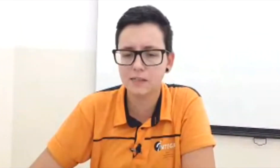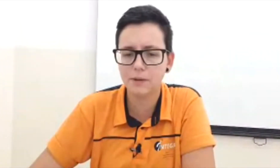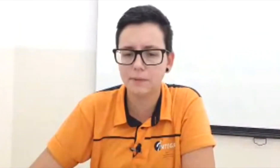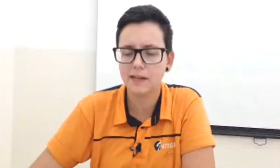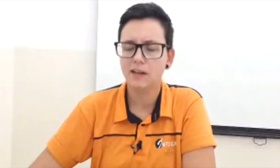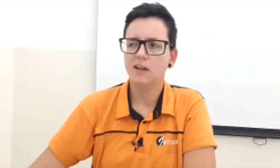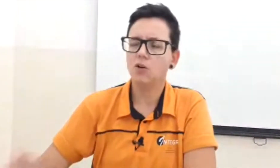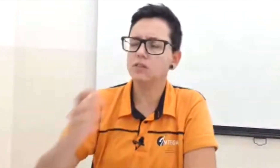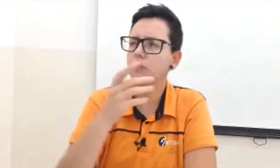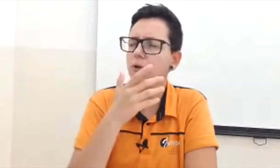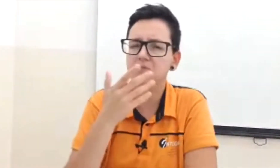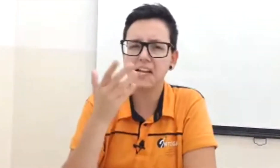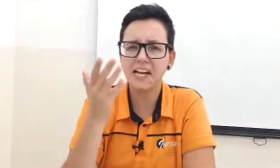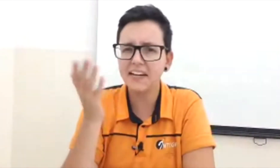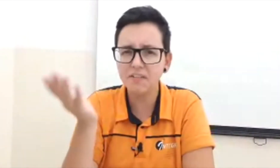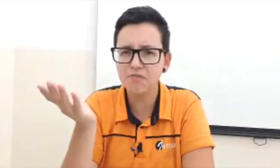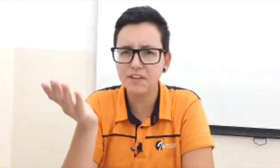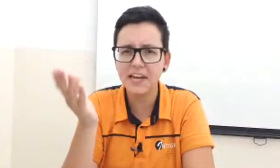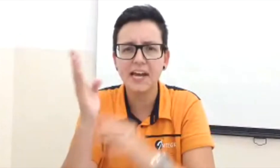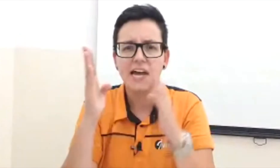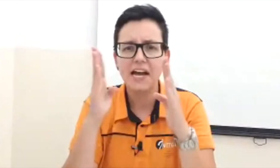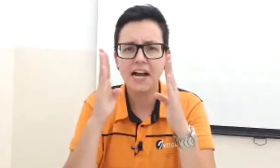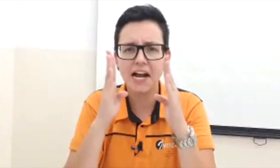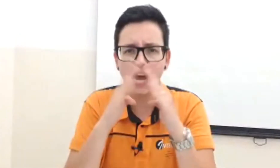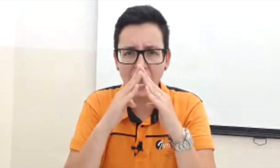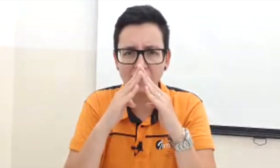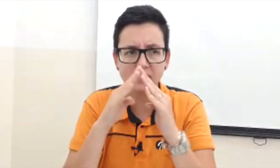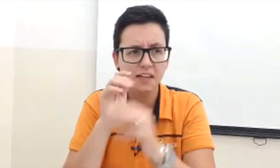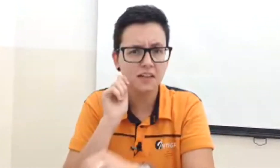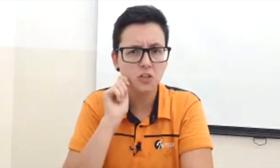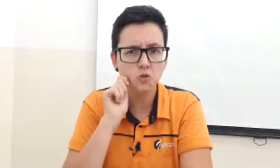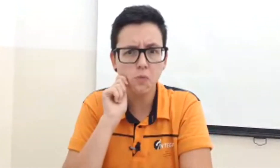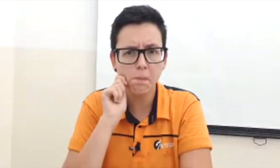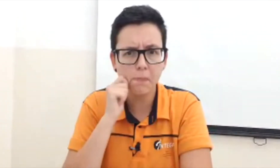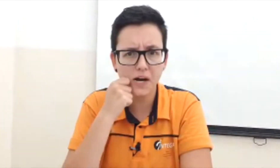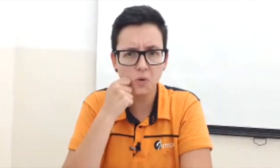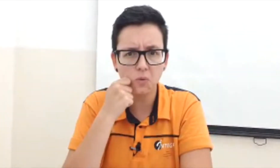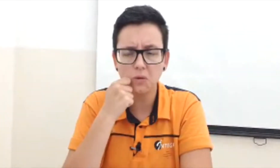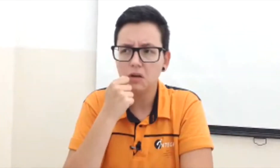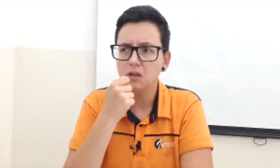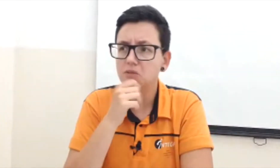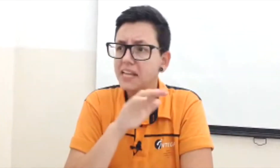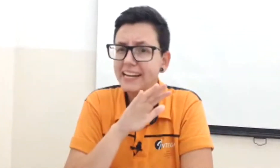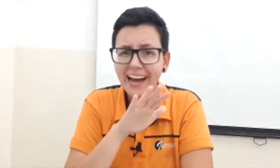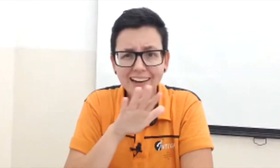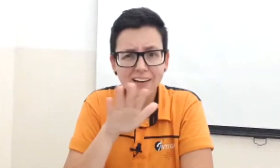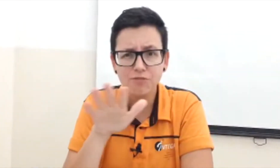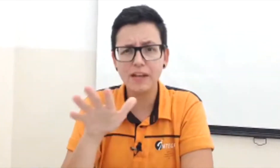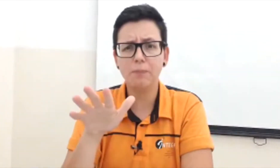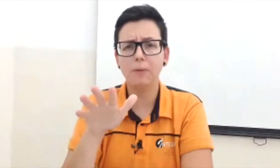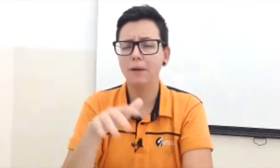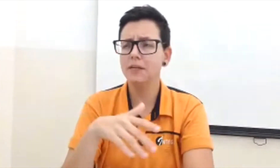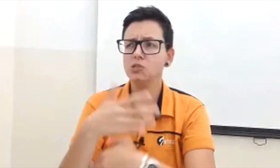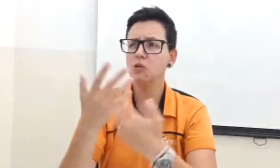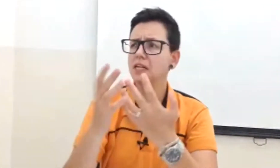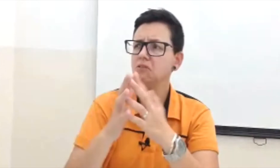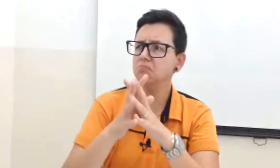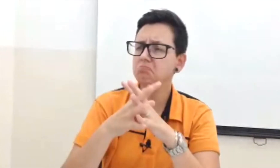assim para mim, nossa, Pro, não tem nada a ver. Casa do pão. Não tem nada a ver, Pro. Para mim, isso aí não